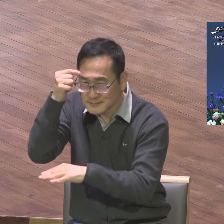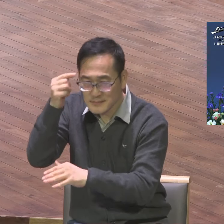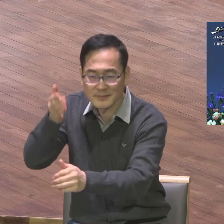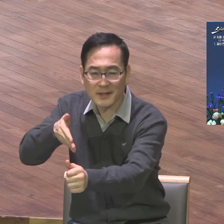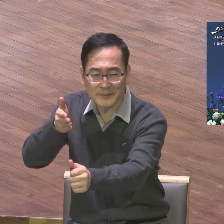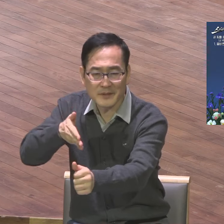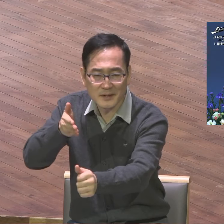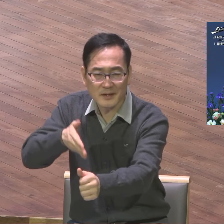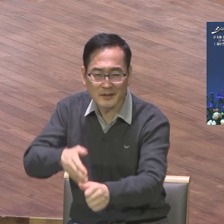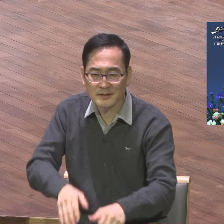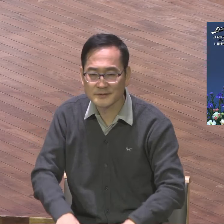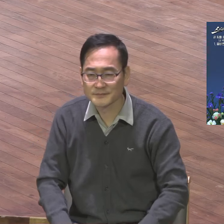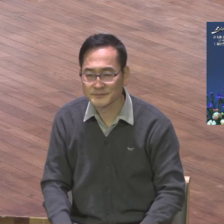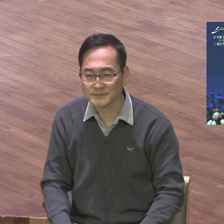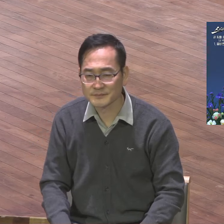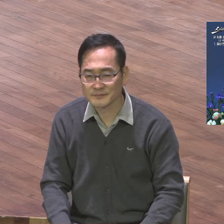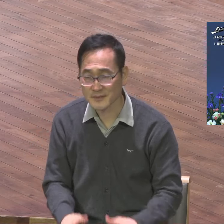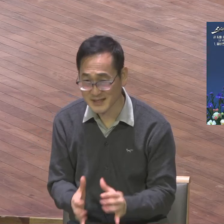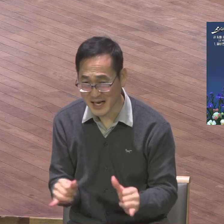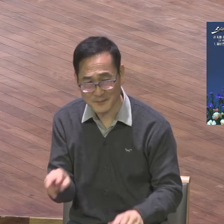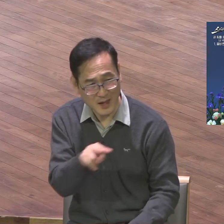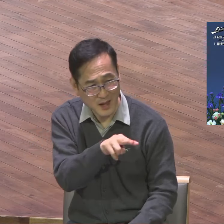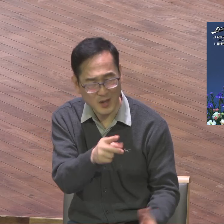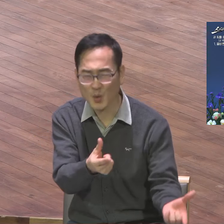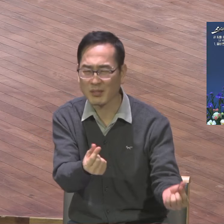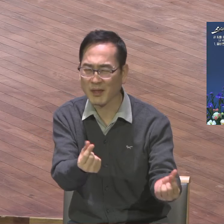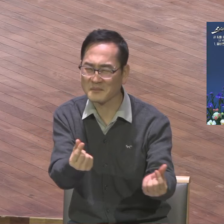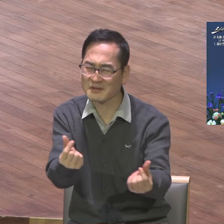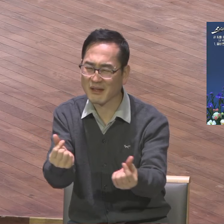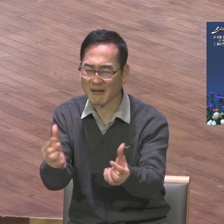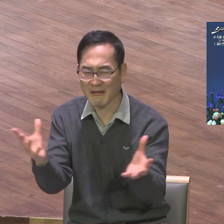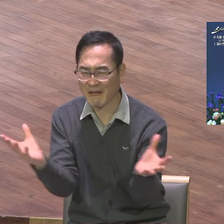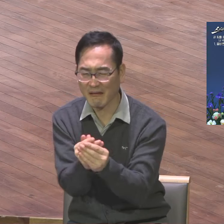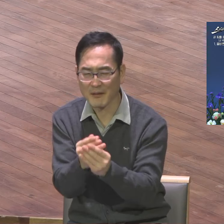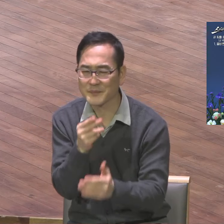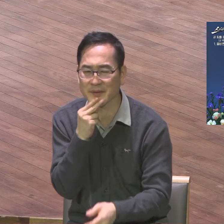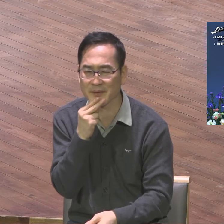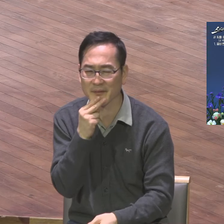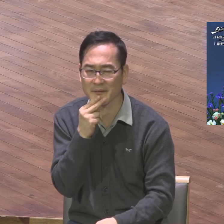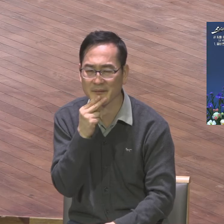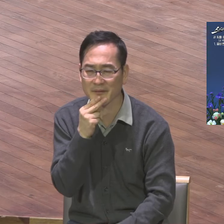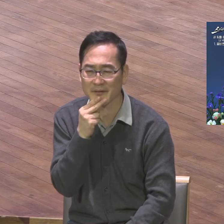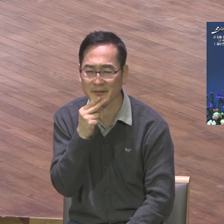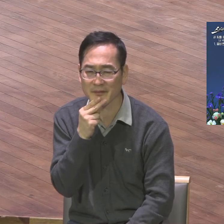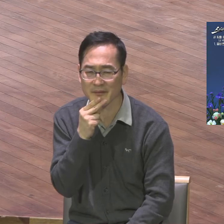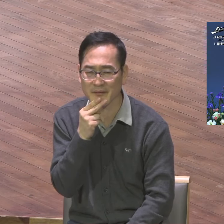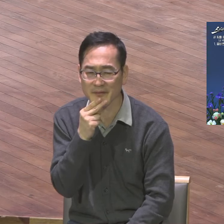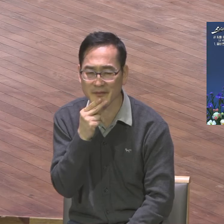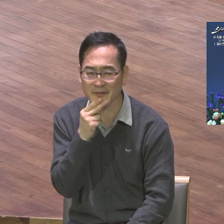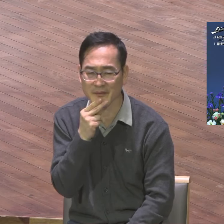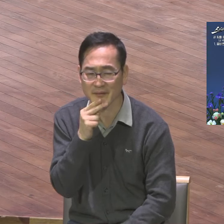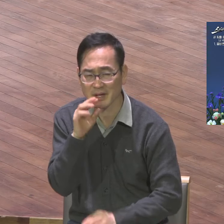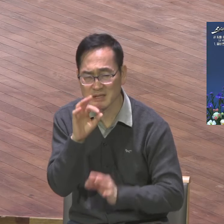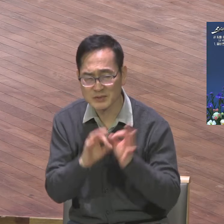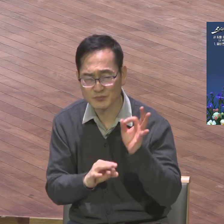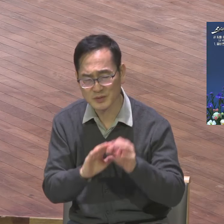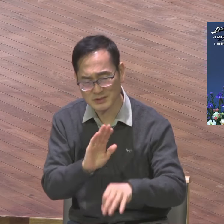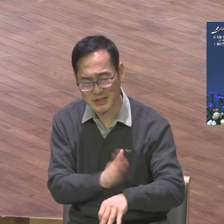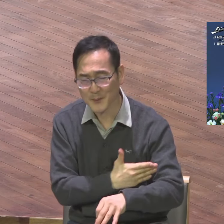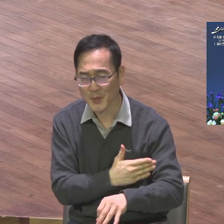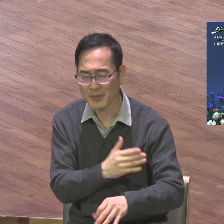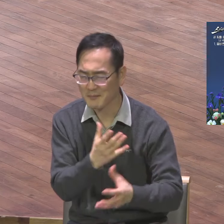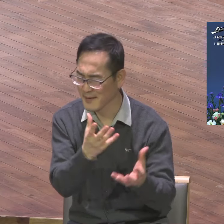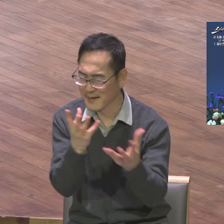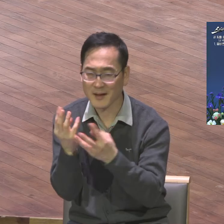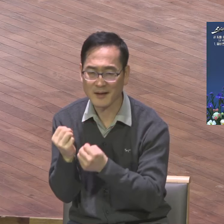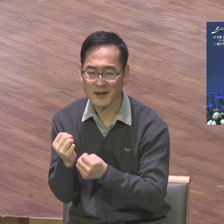두세요. 사람은 다 그렇고 그렇습니다. 완전한 자 하나도 없습니다. 사람을 의지하면 실망과 좌절밖에 안